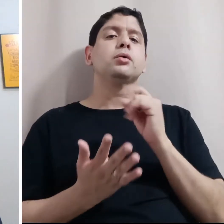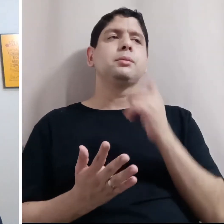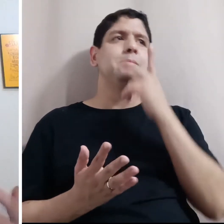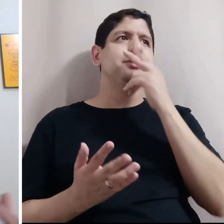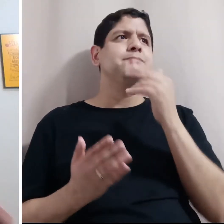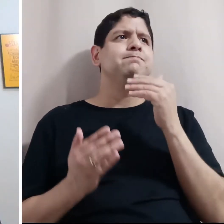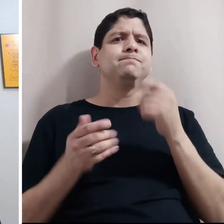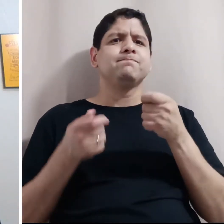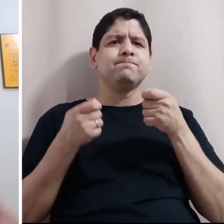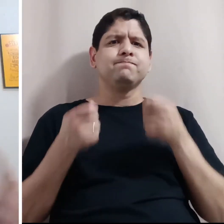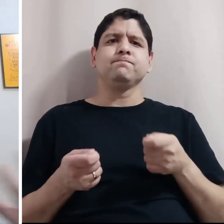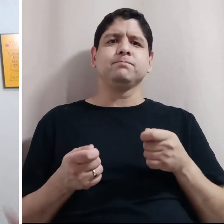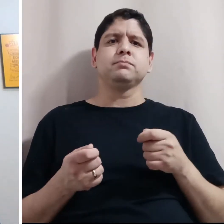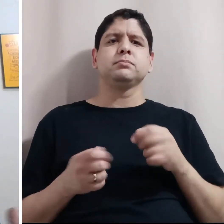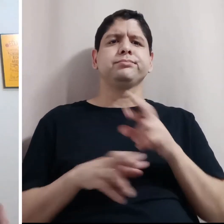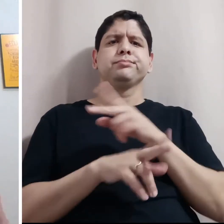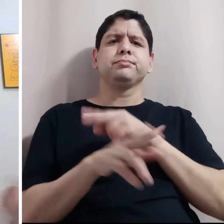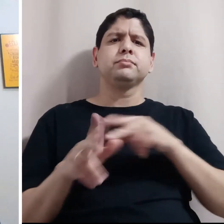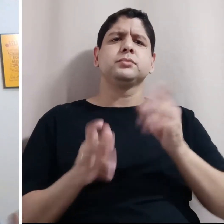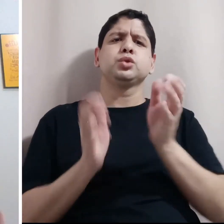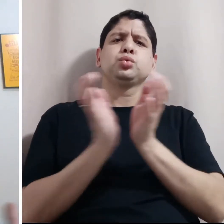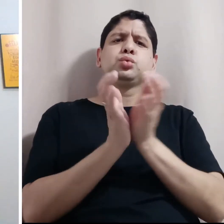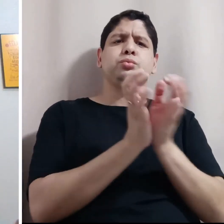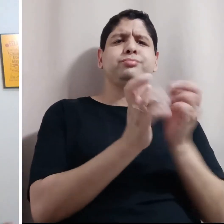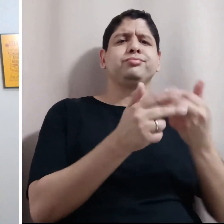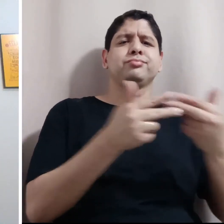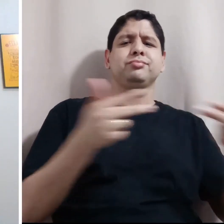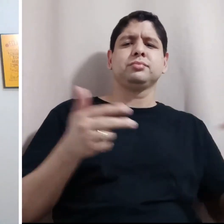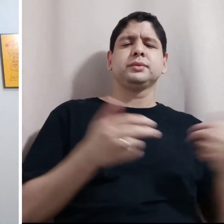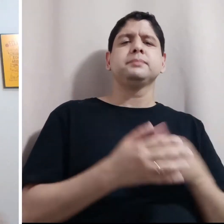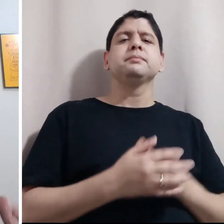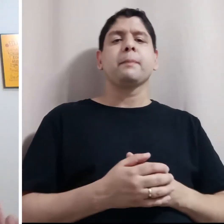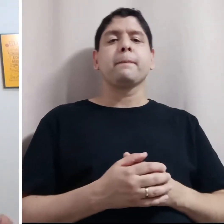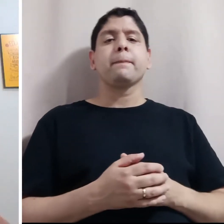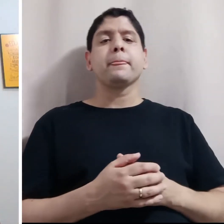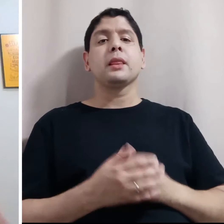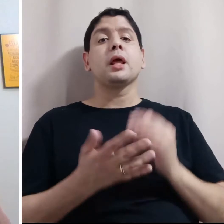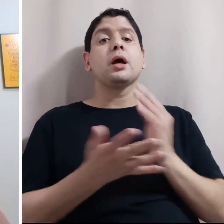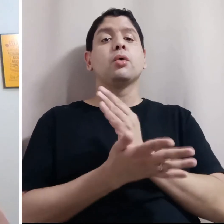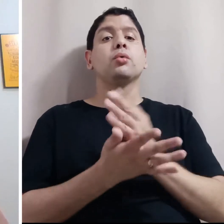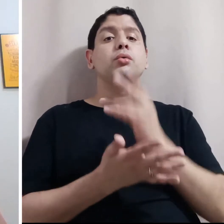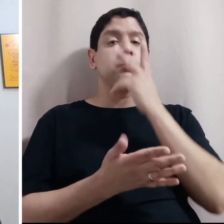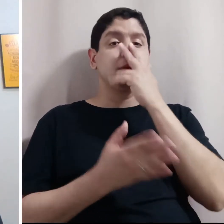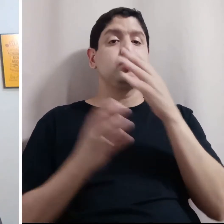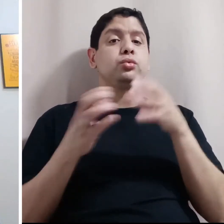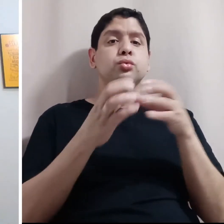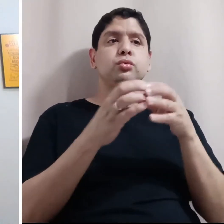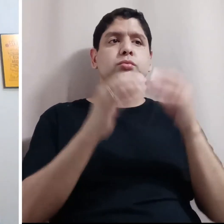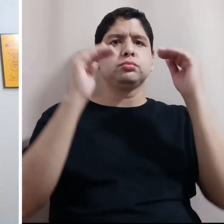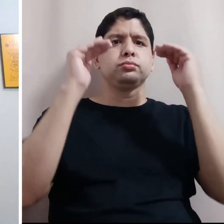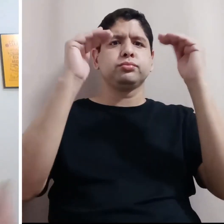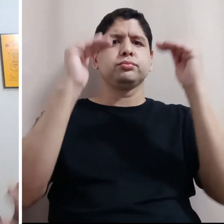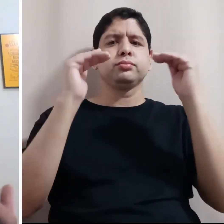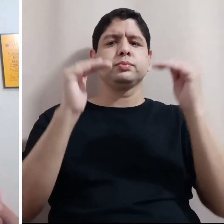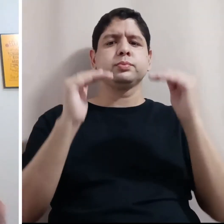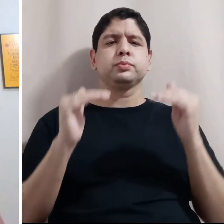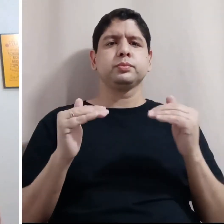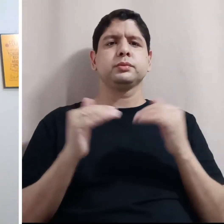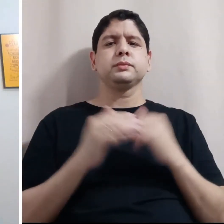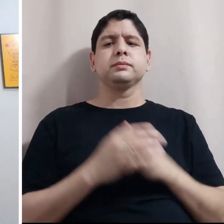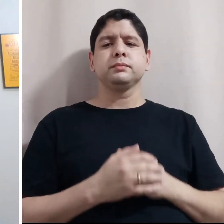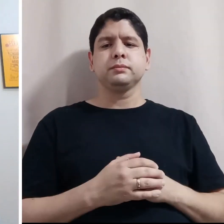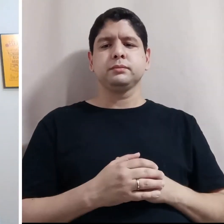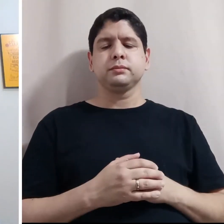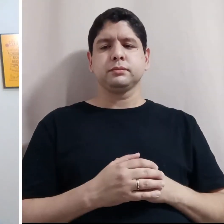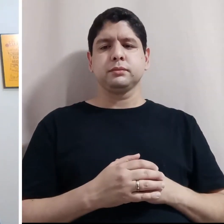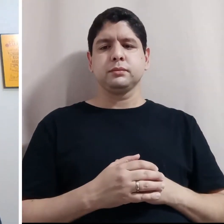sociedade dividida, muito complexa, formada por vários grupos, né, e esses grupos eles eram hierarquizados. O que é isso? Né? Alguns